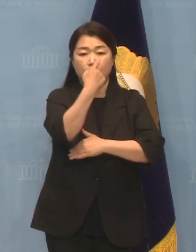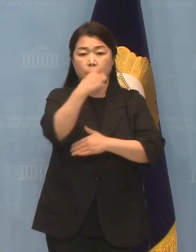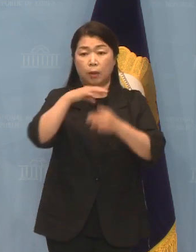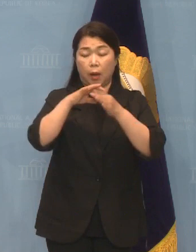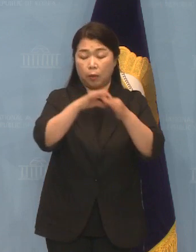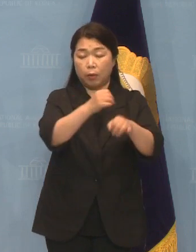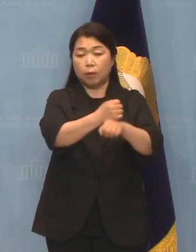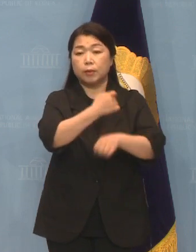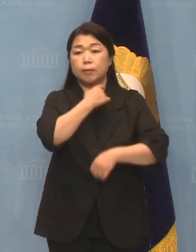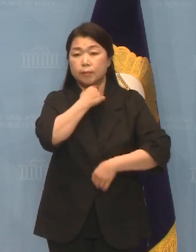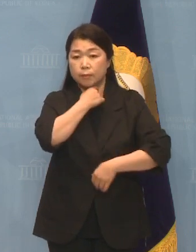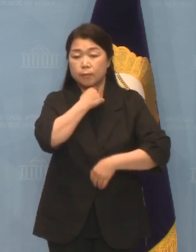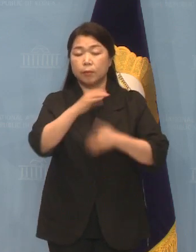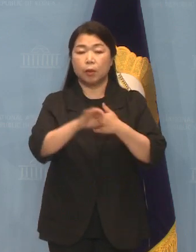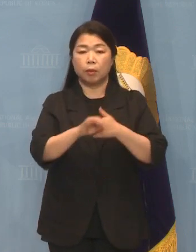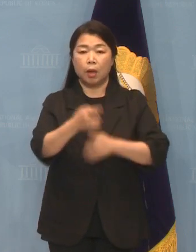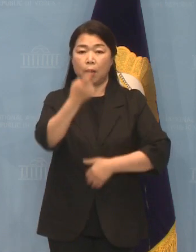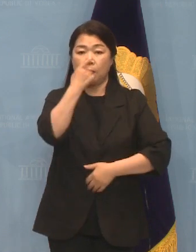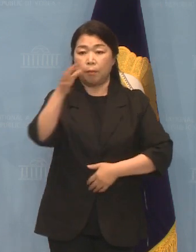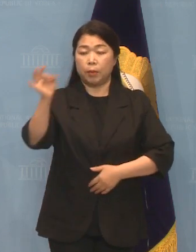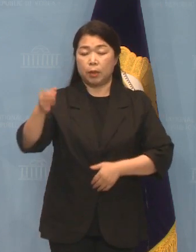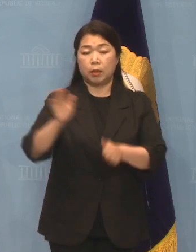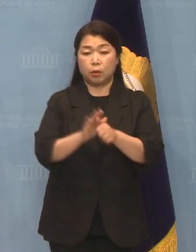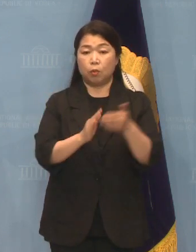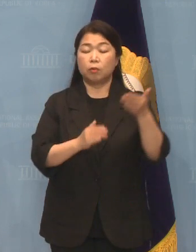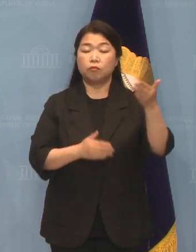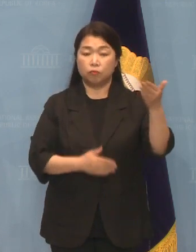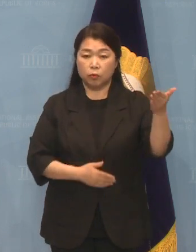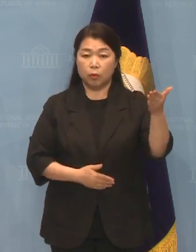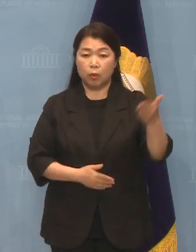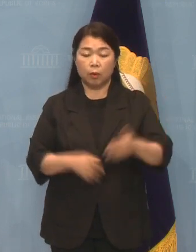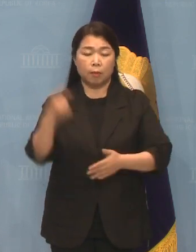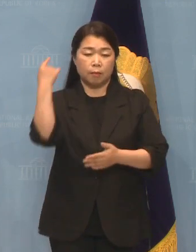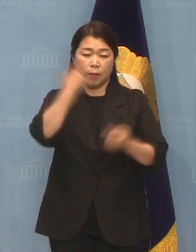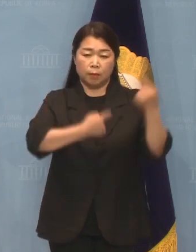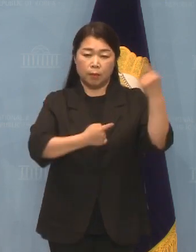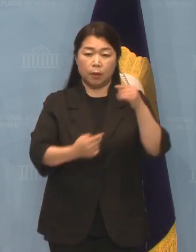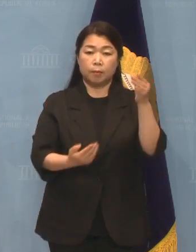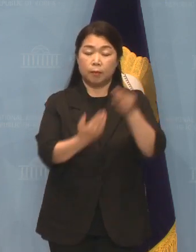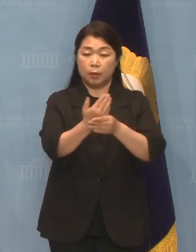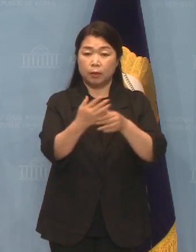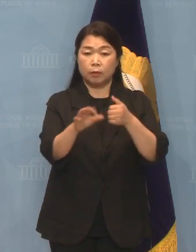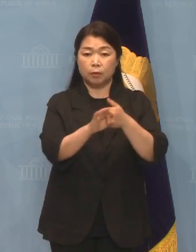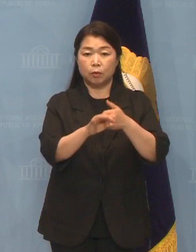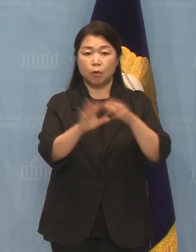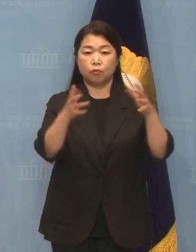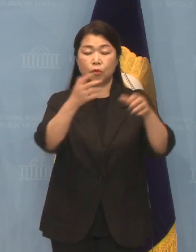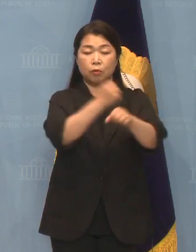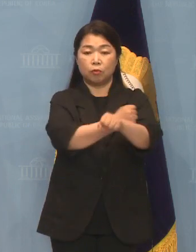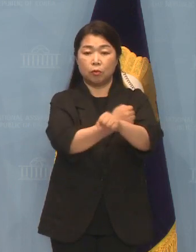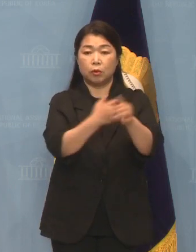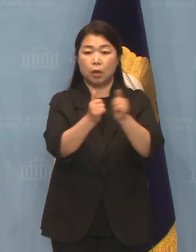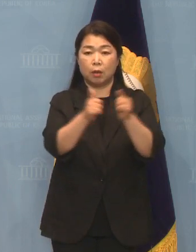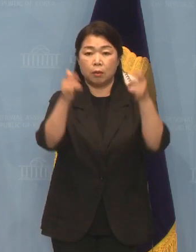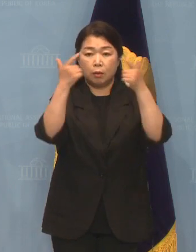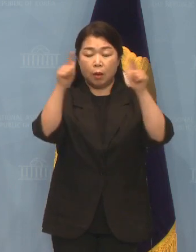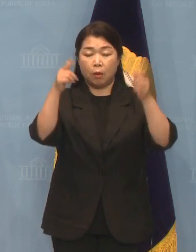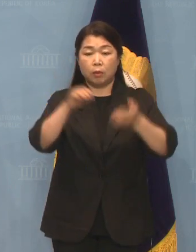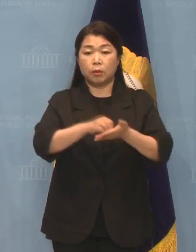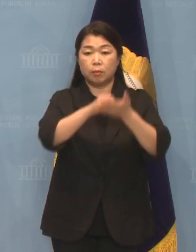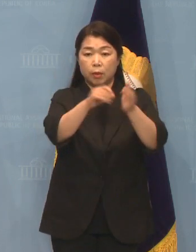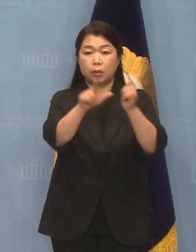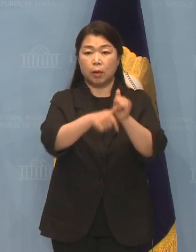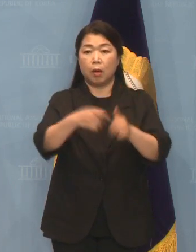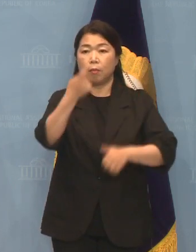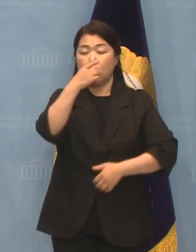지속하는 경우에도 학습비를 지원하고 상해를 입은 국가 유공자가 대학원에 진학하는 경우 수업료를